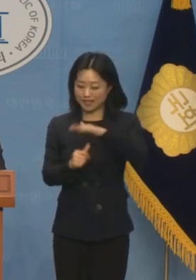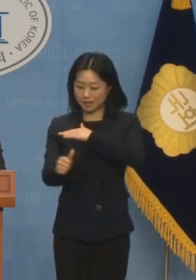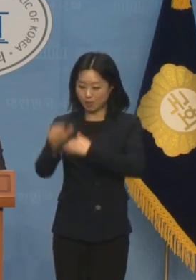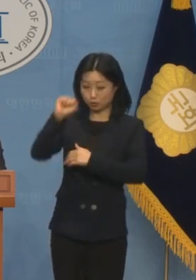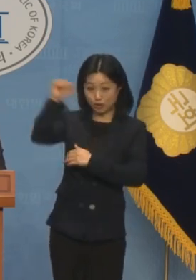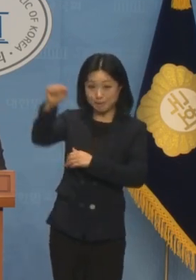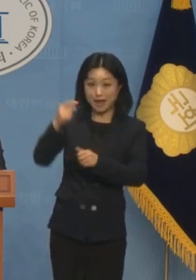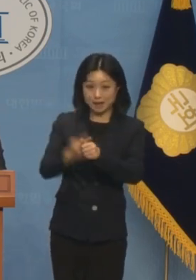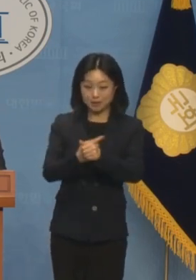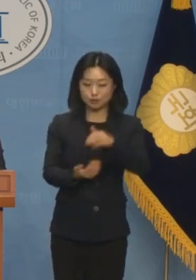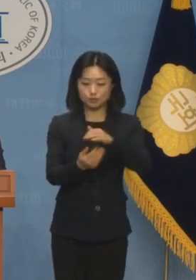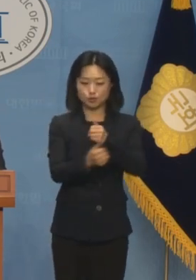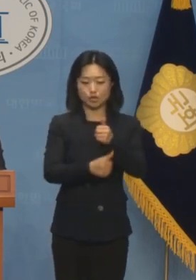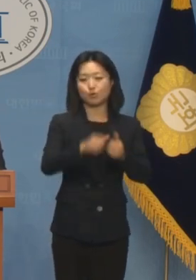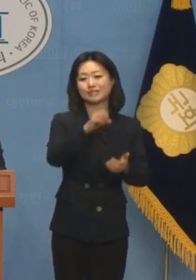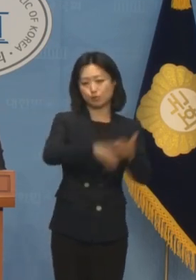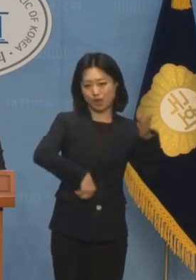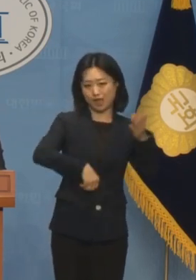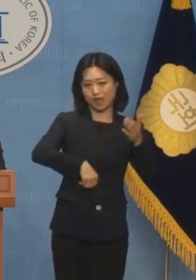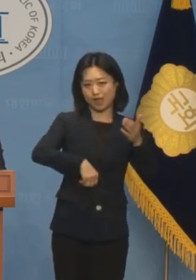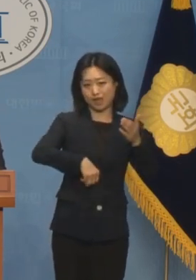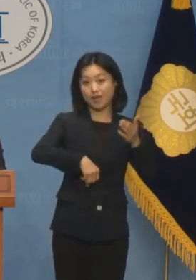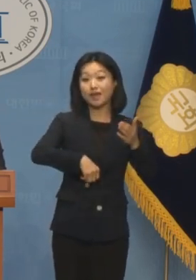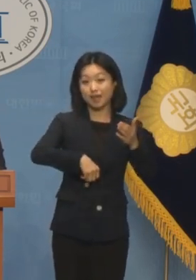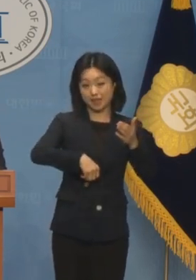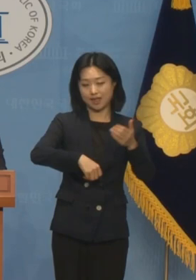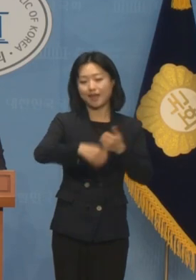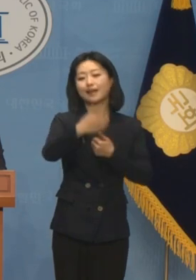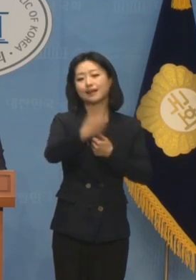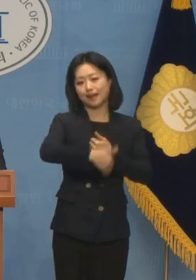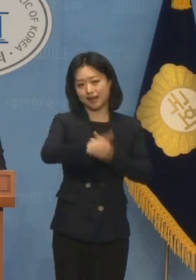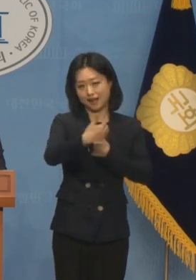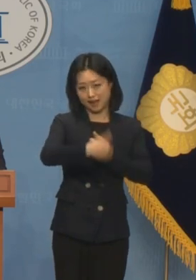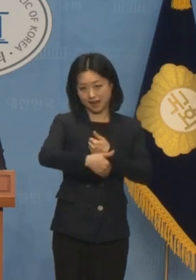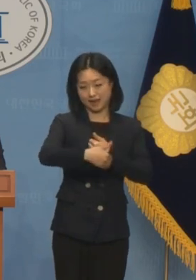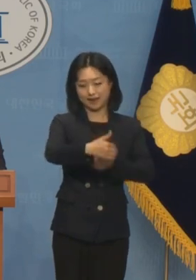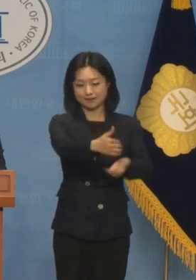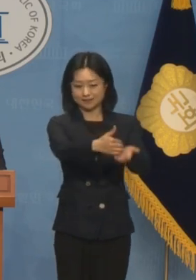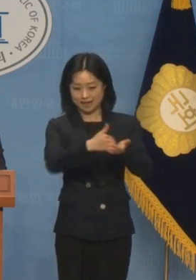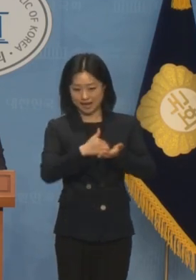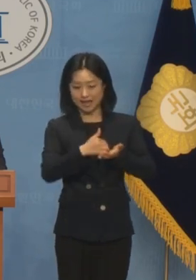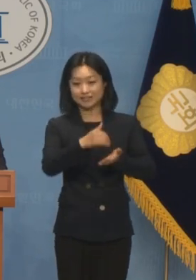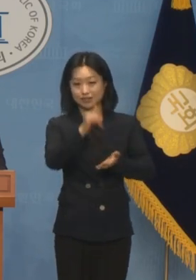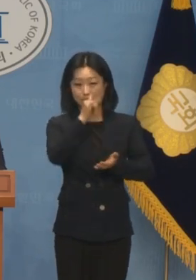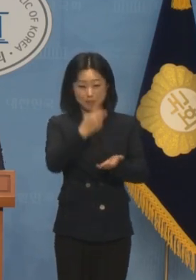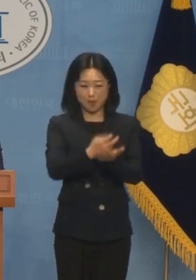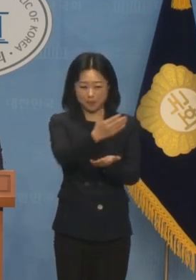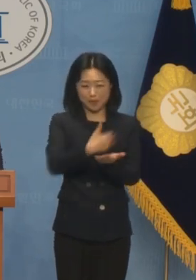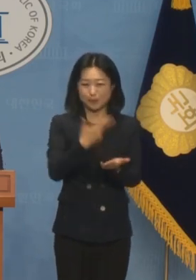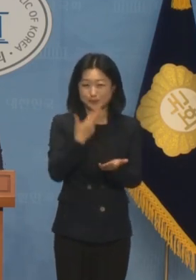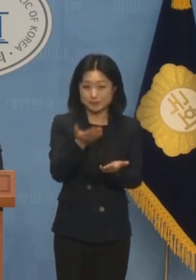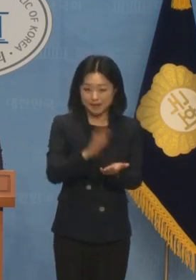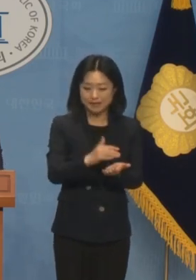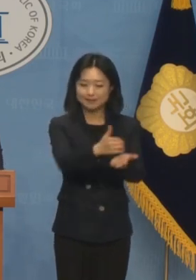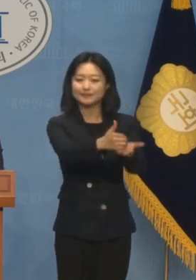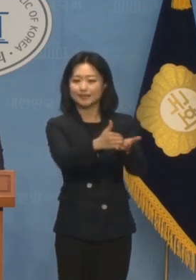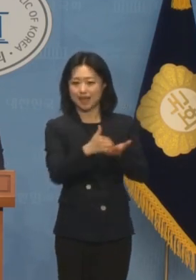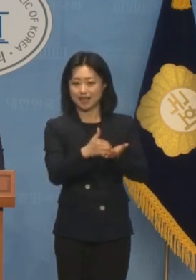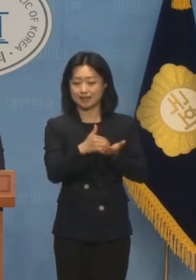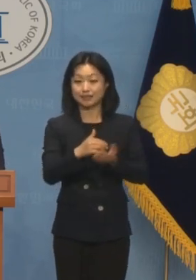있었습니다. 당원 당수상 그런 내용은 있지 않으나 그런 주장이 있었고 그런 주장에